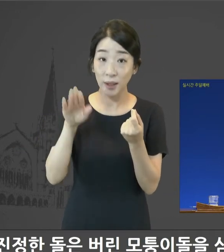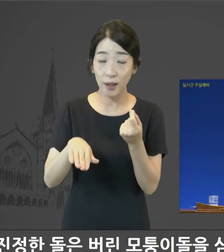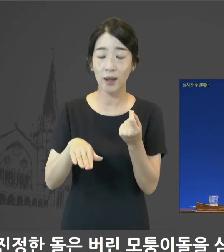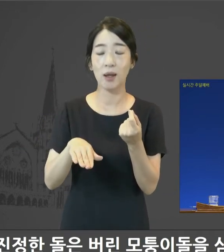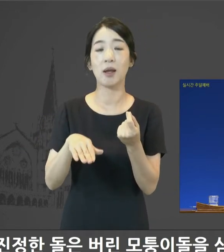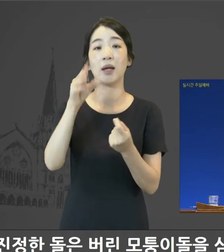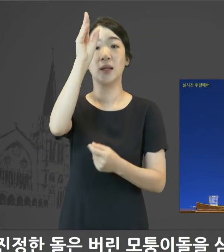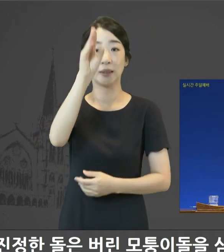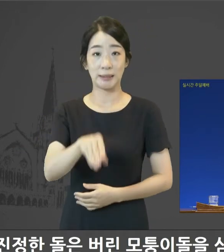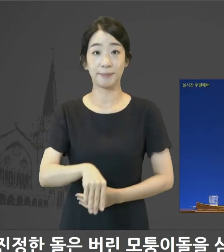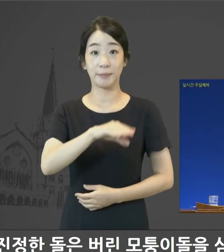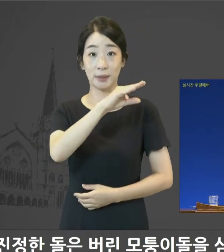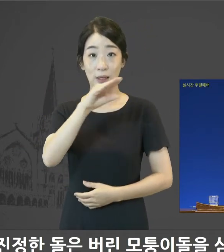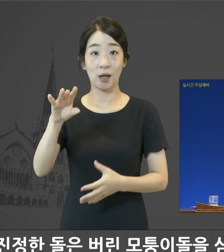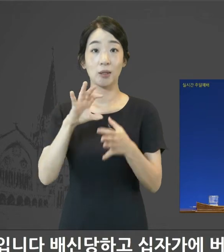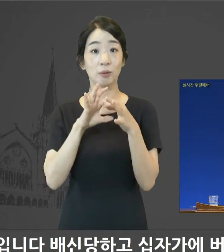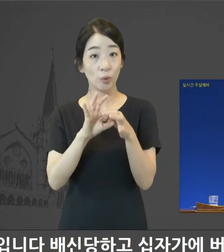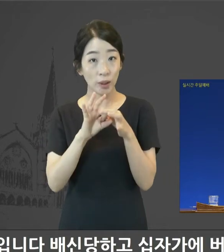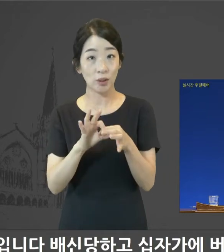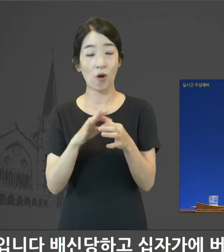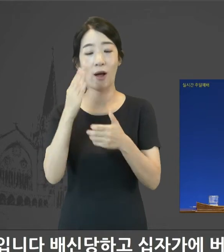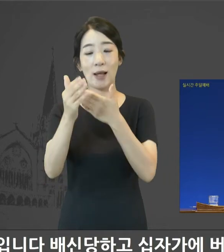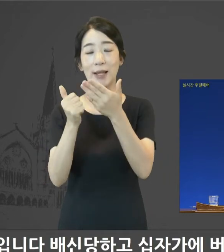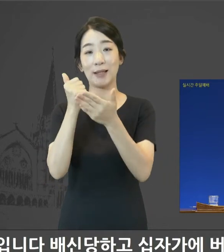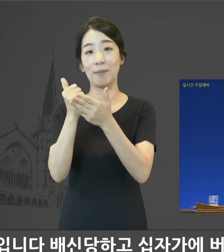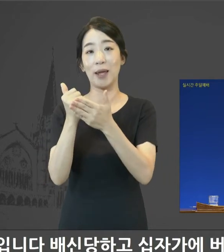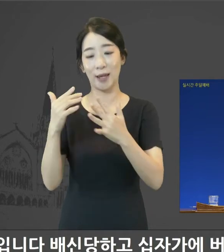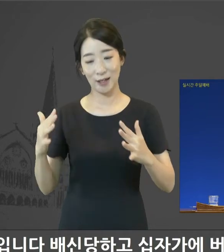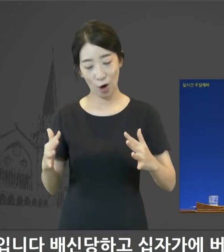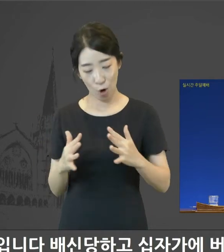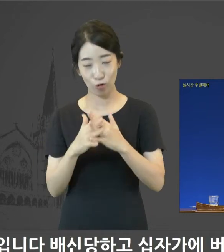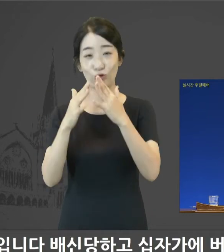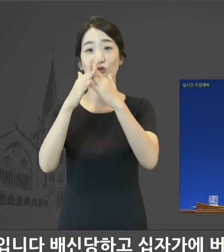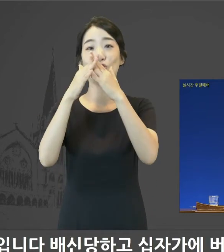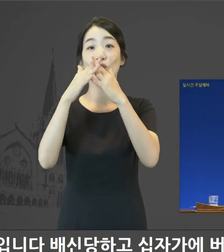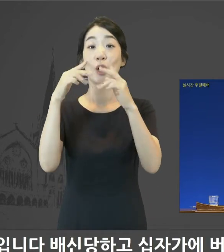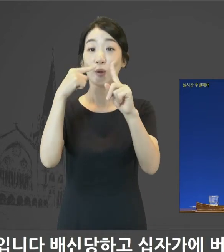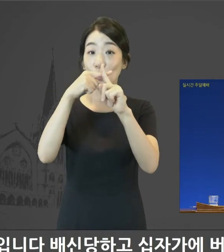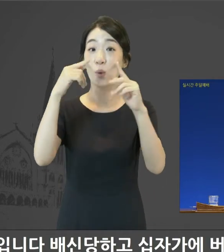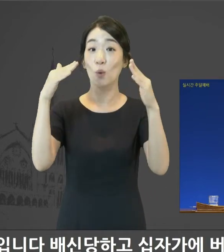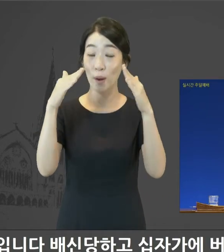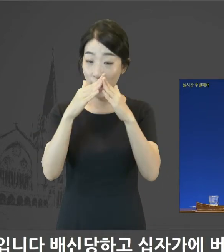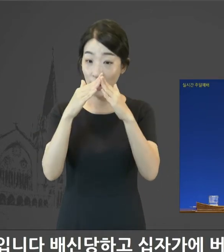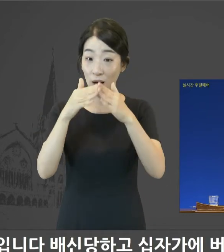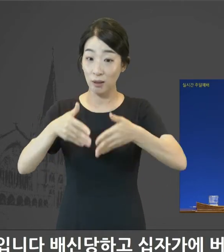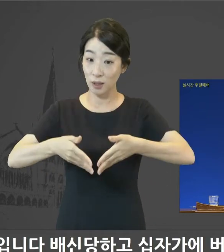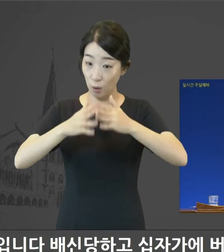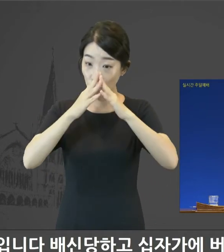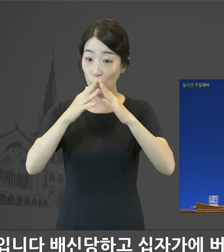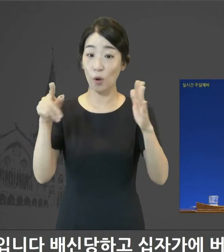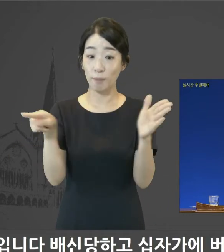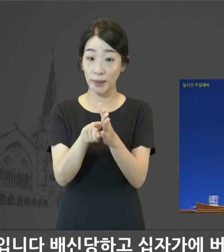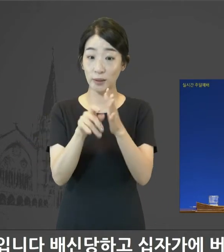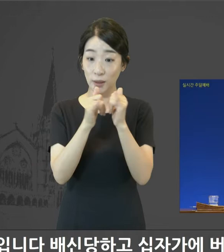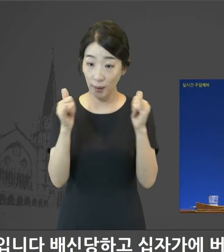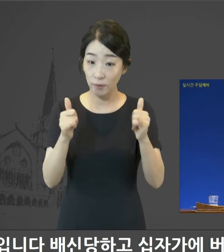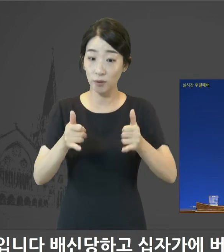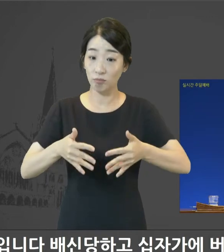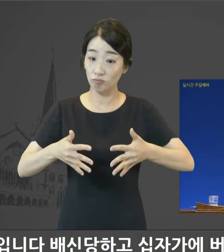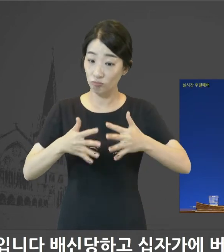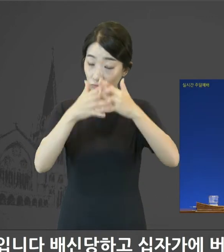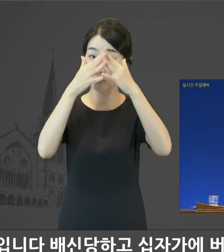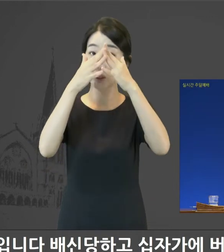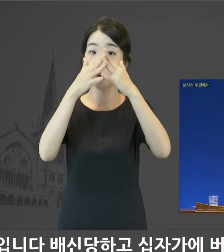위에 하나님의 건축물이 세워진, 교회가 세워진, 믿는 사람들이 그 위에 세워진 모습인